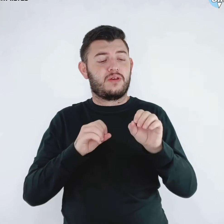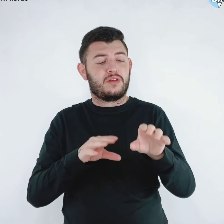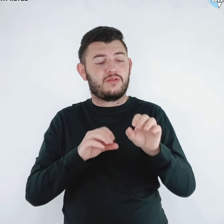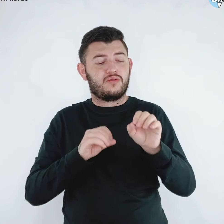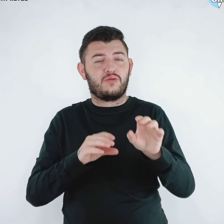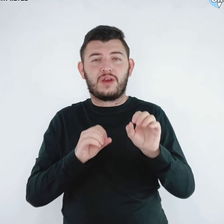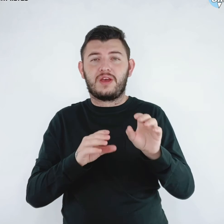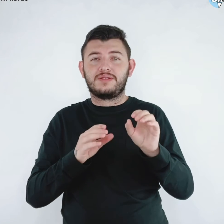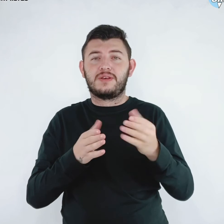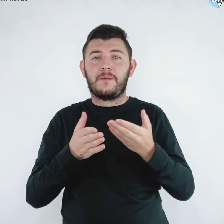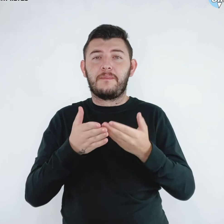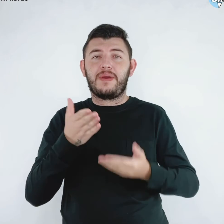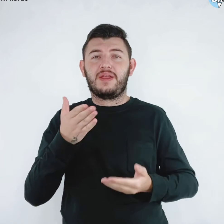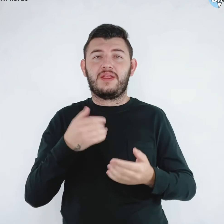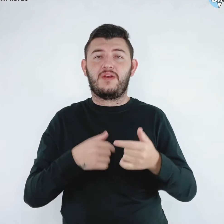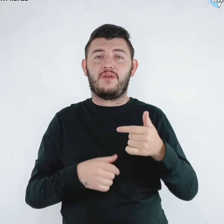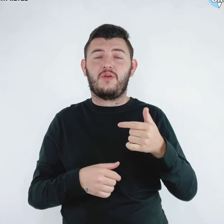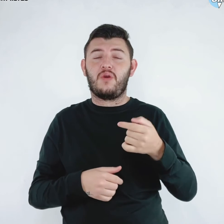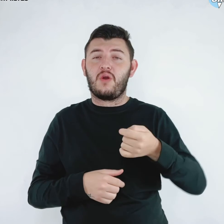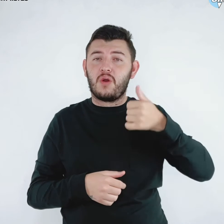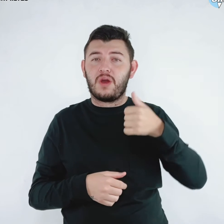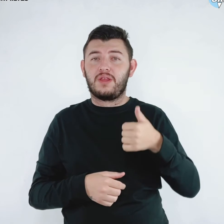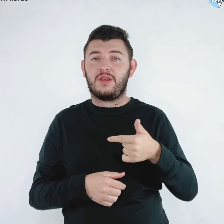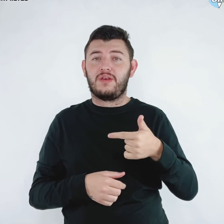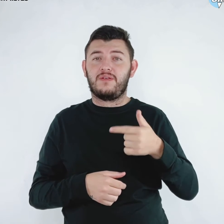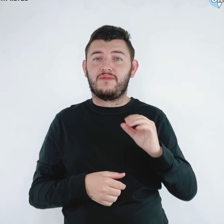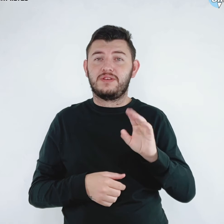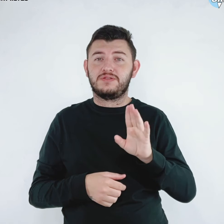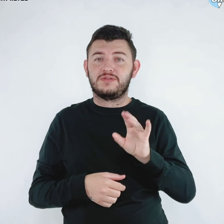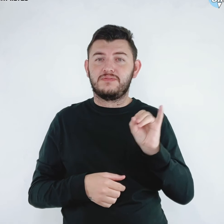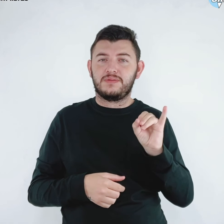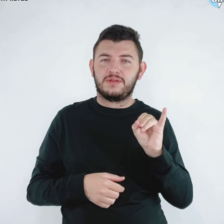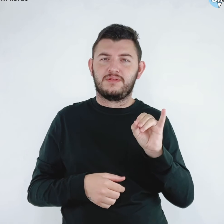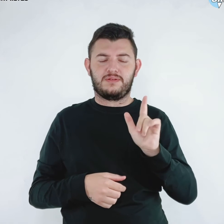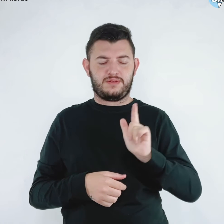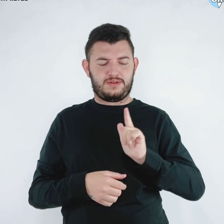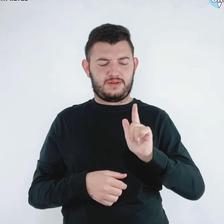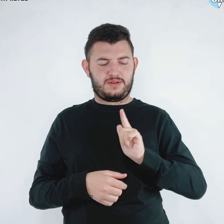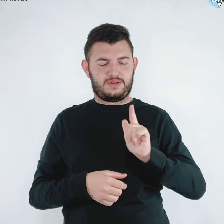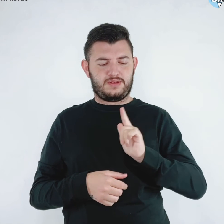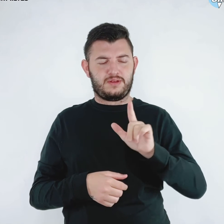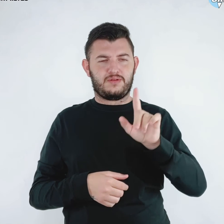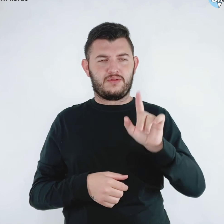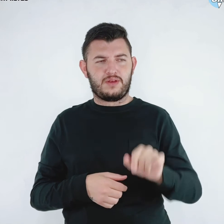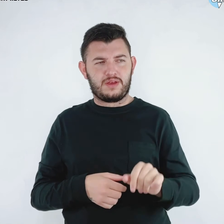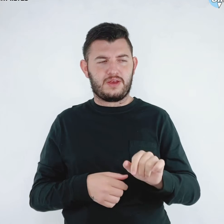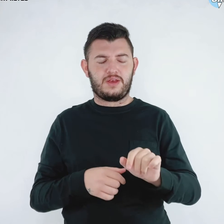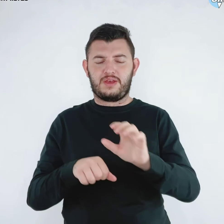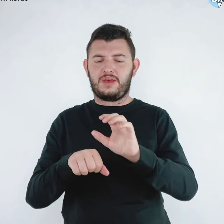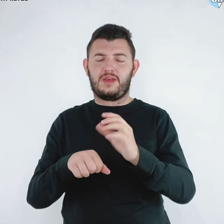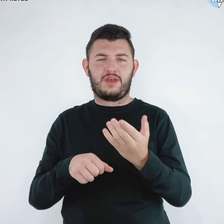a educação perdeu quase 20 bilhões só este ano entre emendas parlamentares